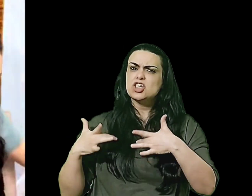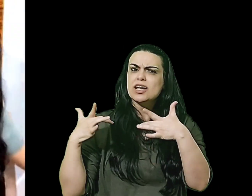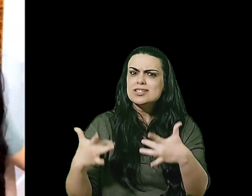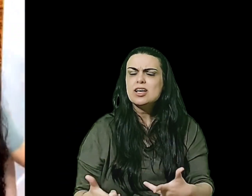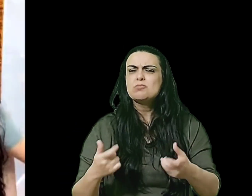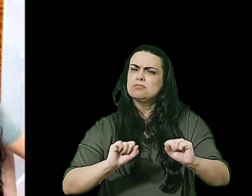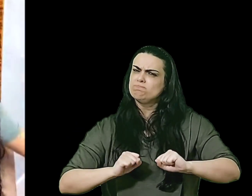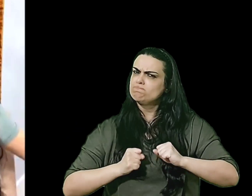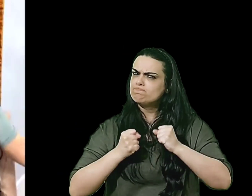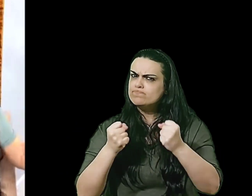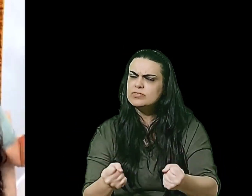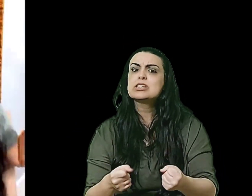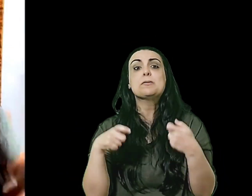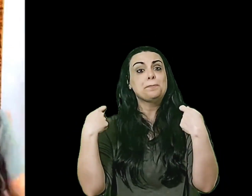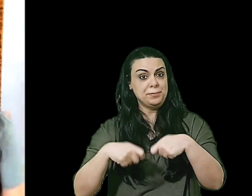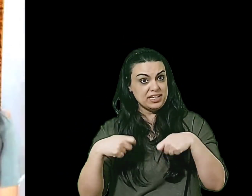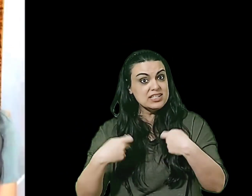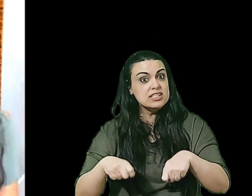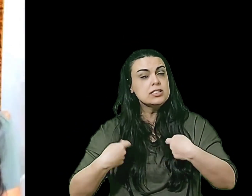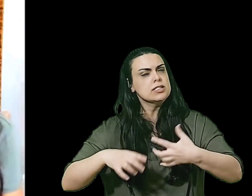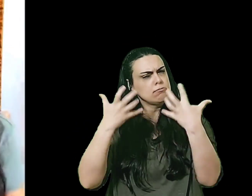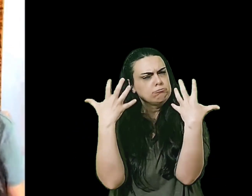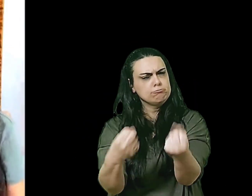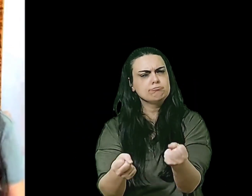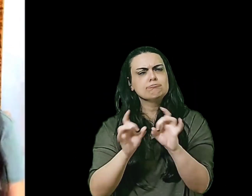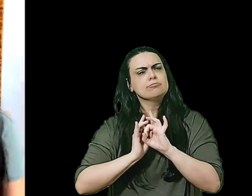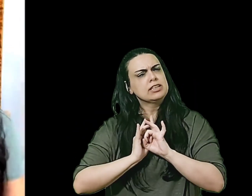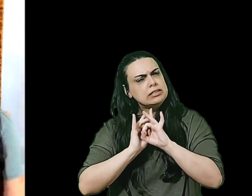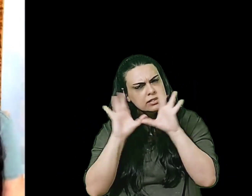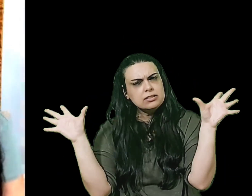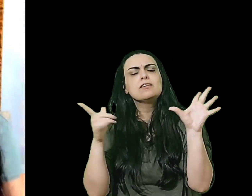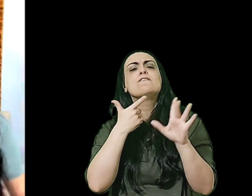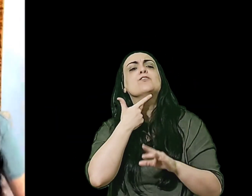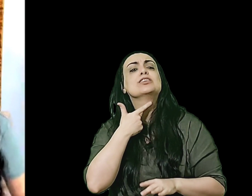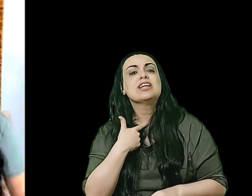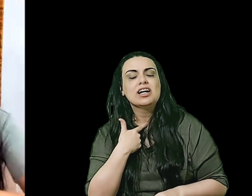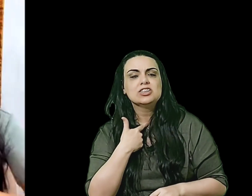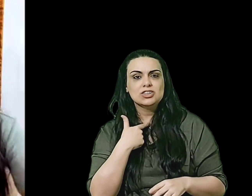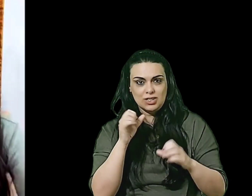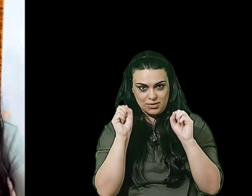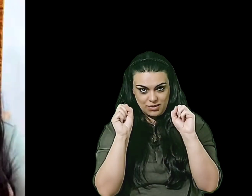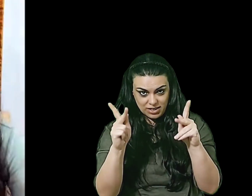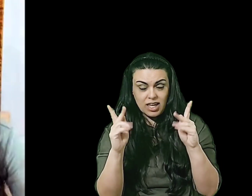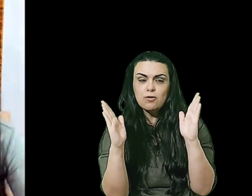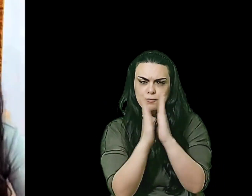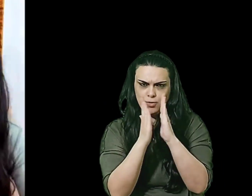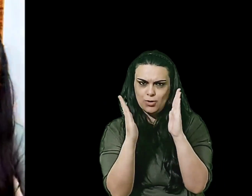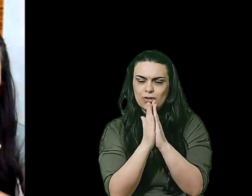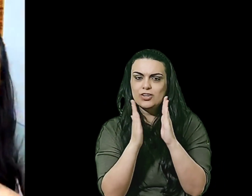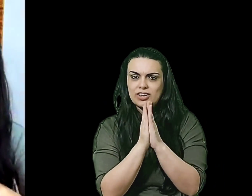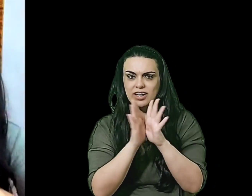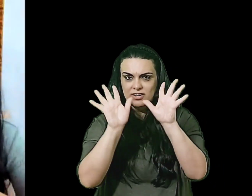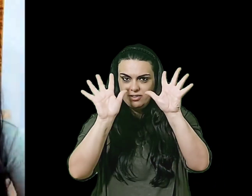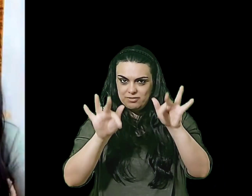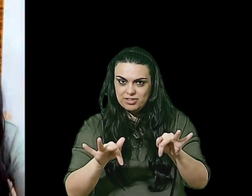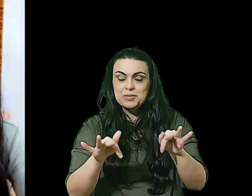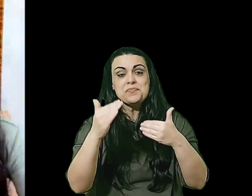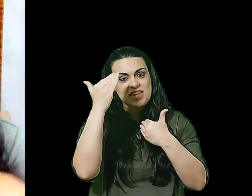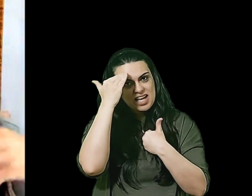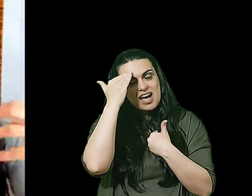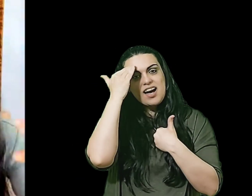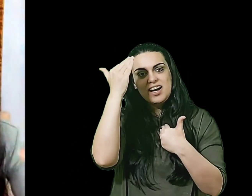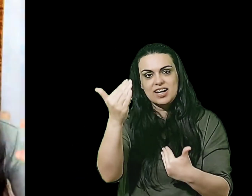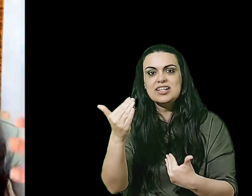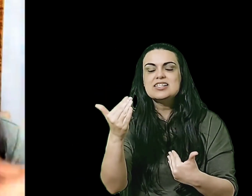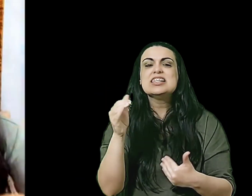que ter dedicação, tem que ter disposição, ok? Vou orar agora e me despedir de